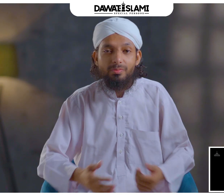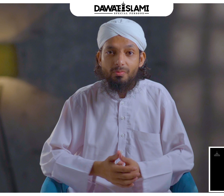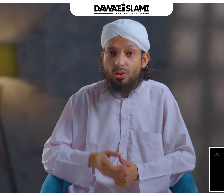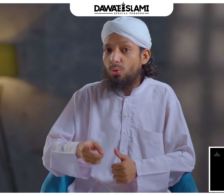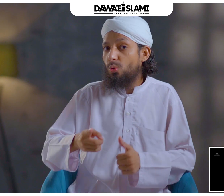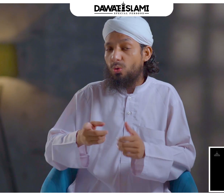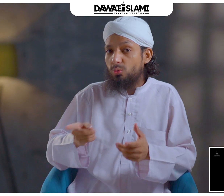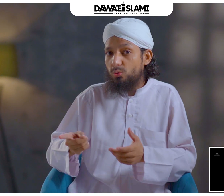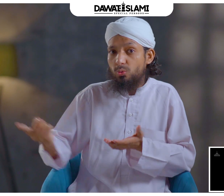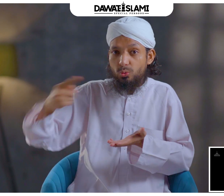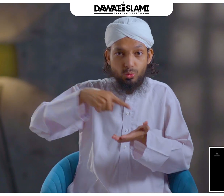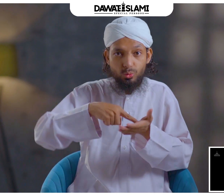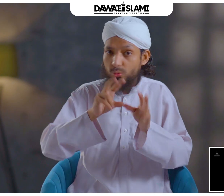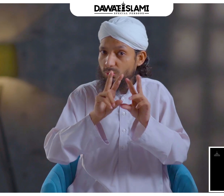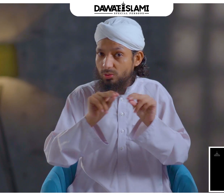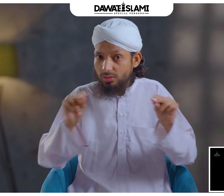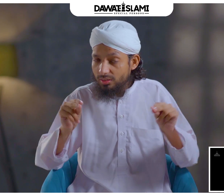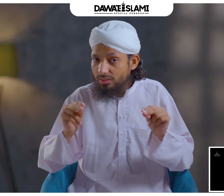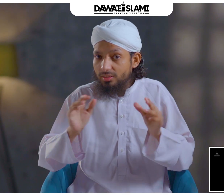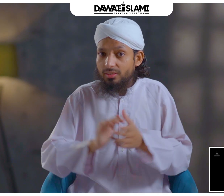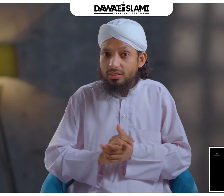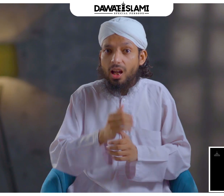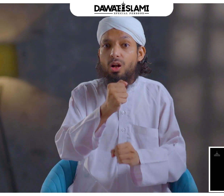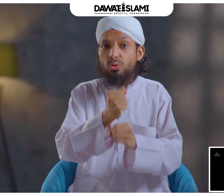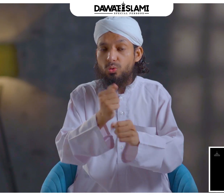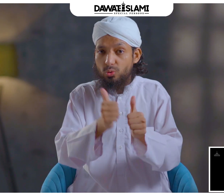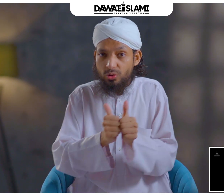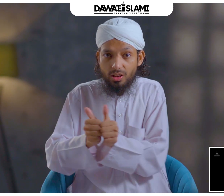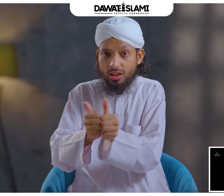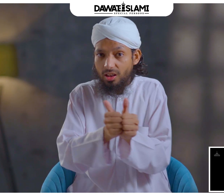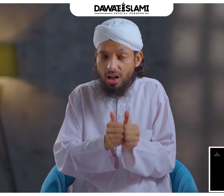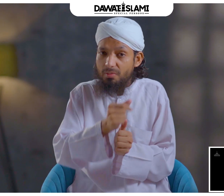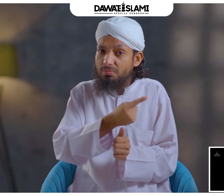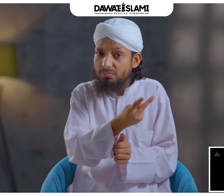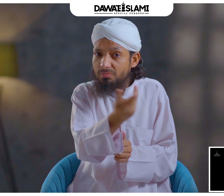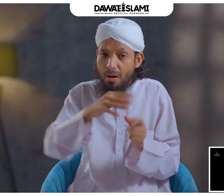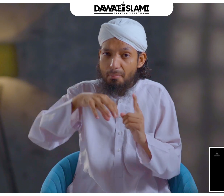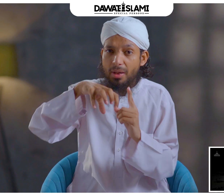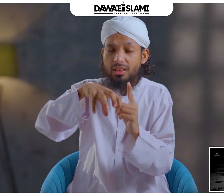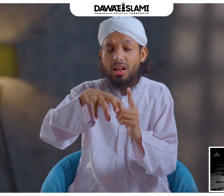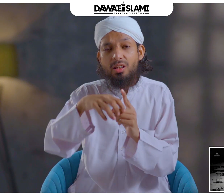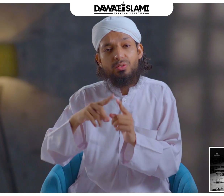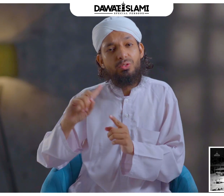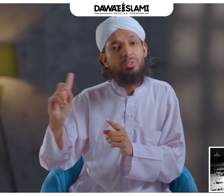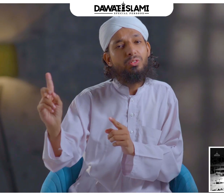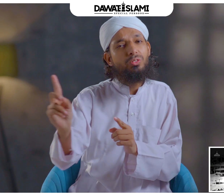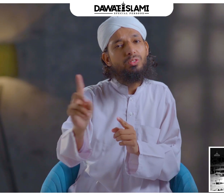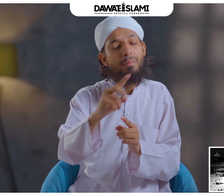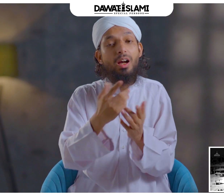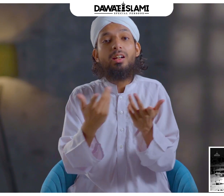موت کا بار تم نے اپنے سر پر لے کر کتنا المناک اقدام کیا تھا۔ اگر خدا نہ خواستہ وہ نہ آتا